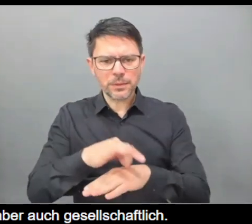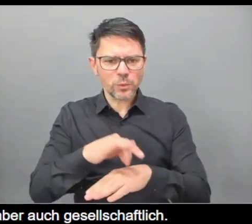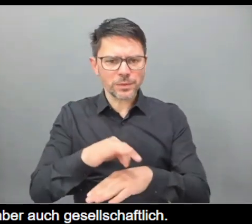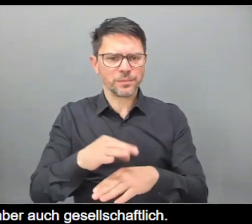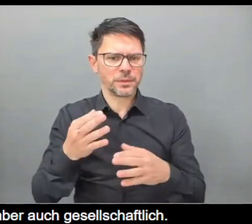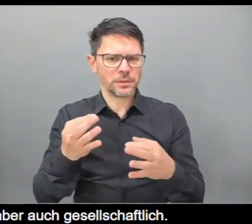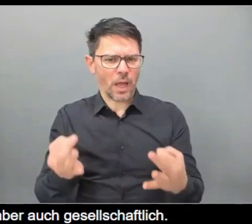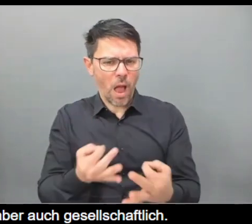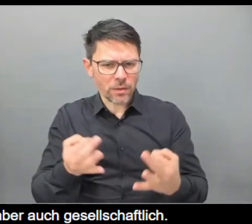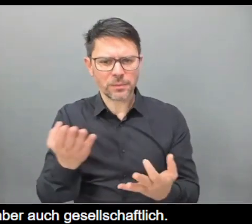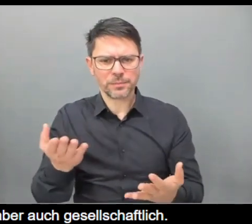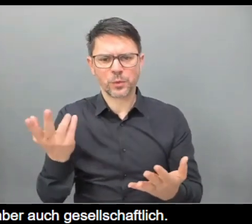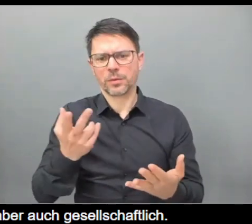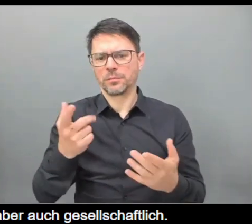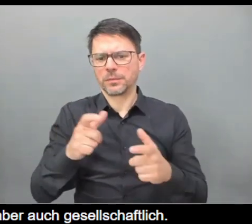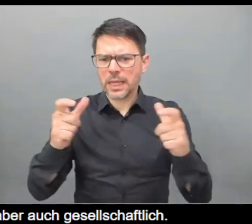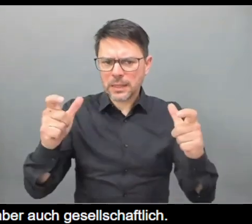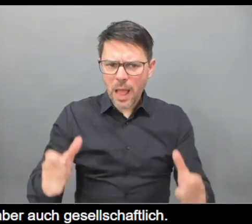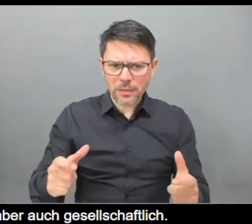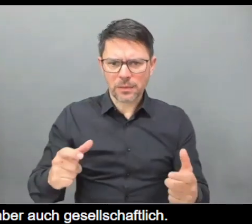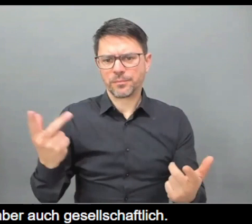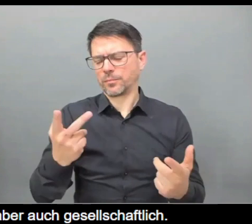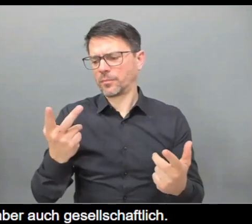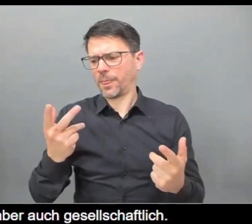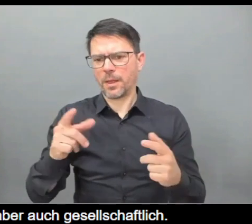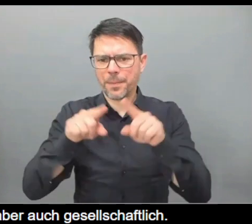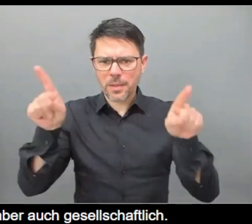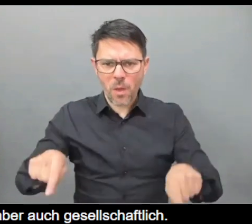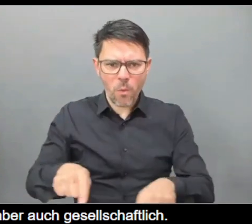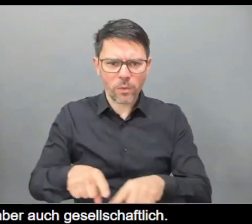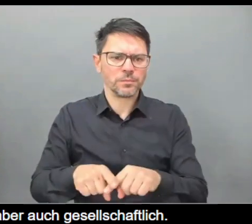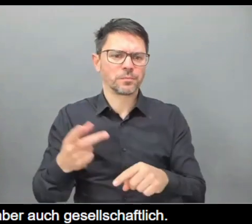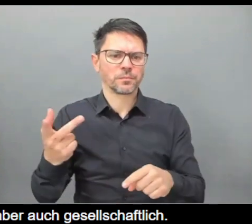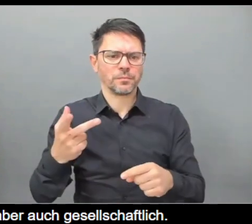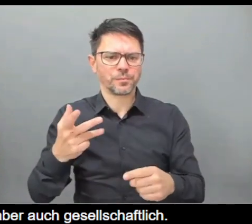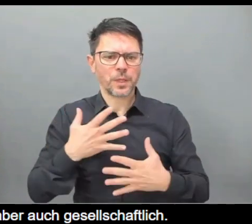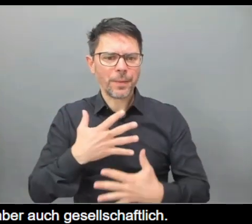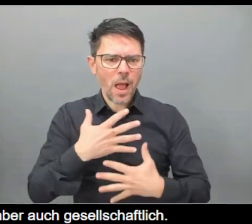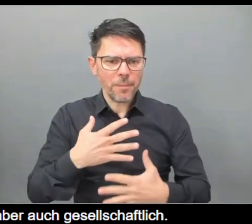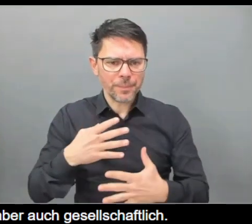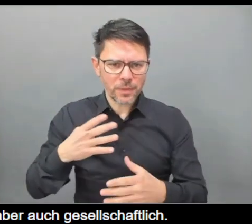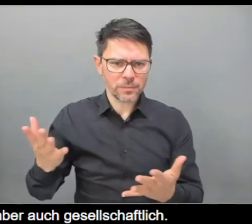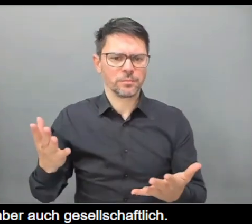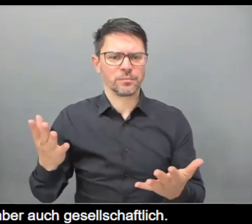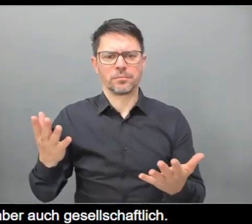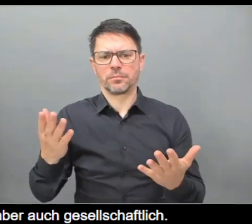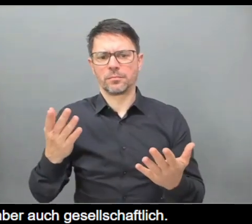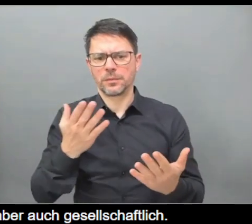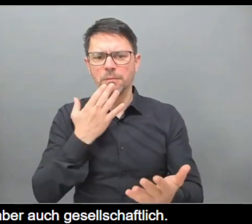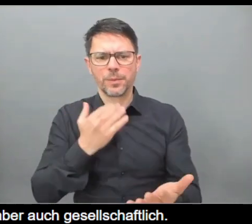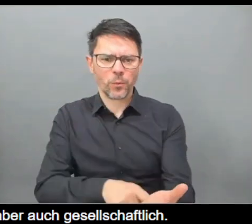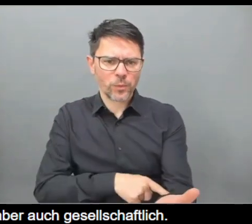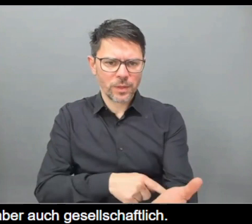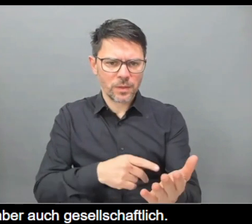wie Sanitätszelte, Feldbetten, Schlafsäcke, Heizgeräte, halt all die Dinge, die jetzt dort dringend benötigt werden im Wert von insgesamt